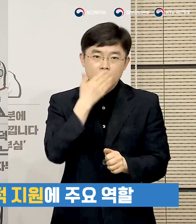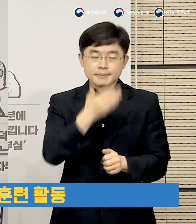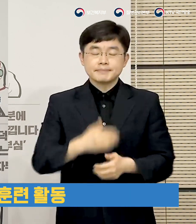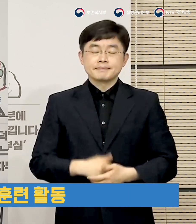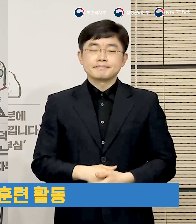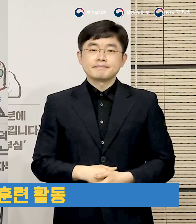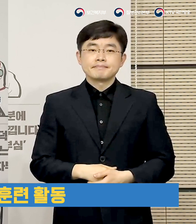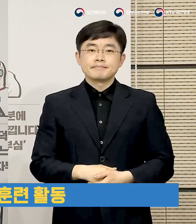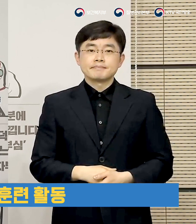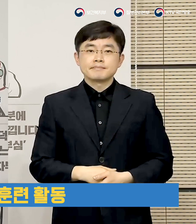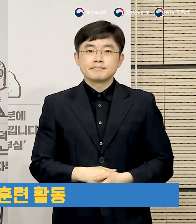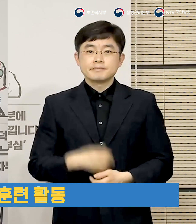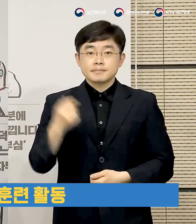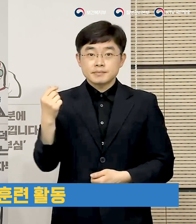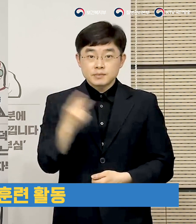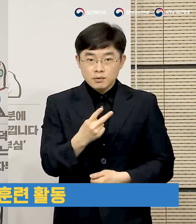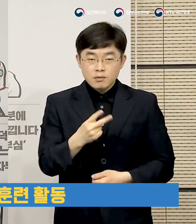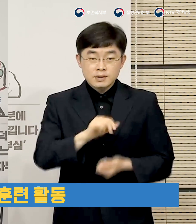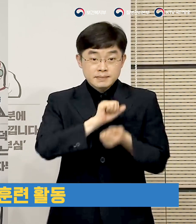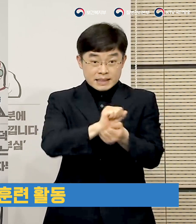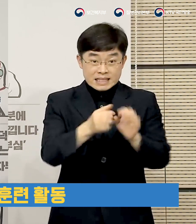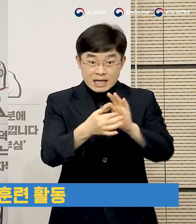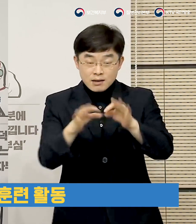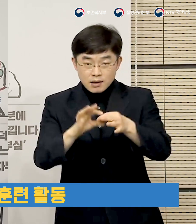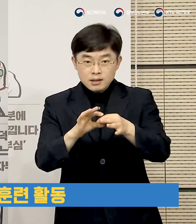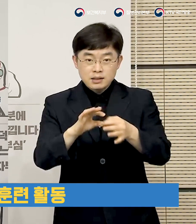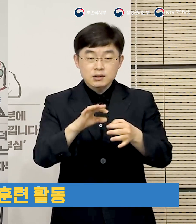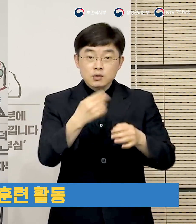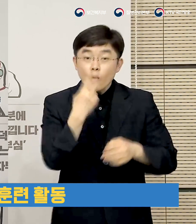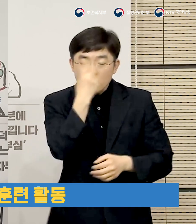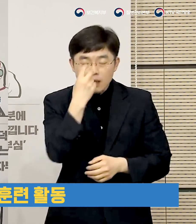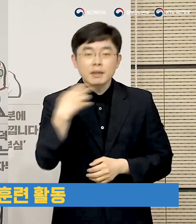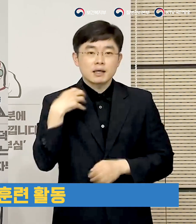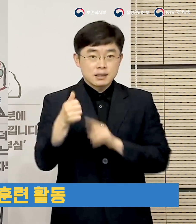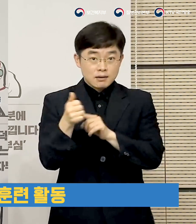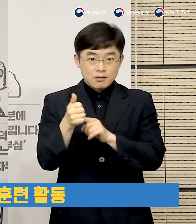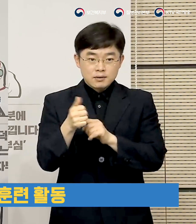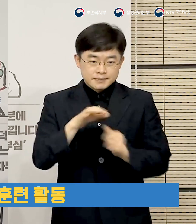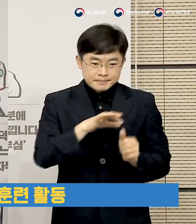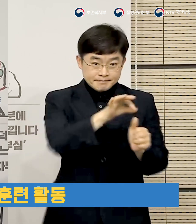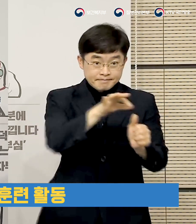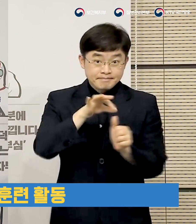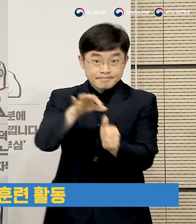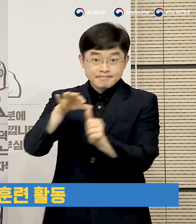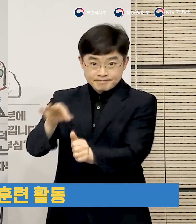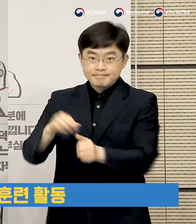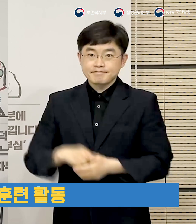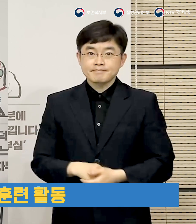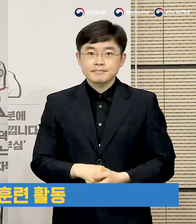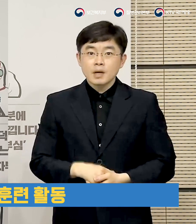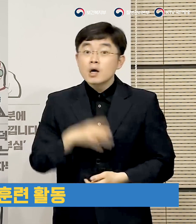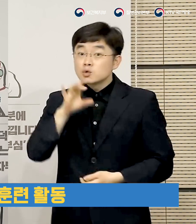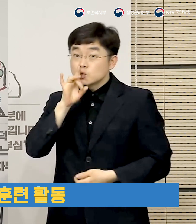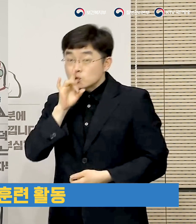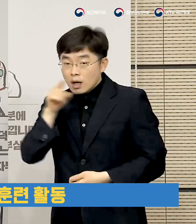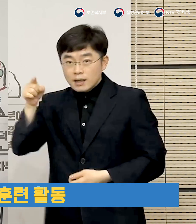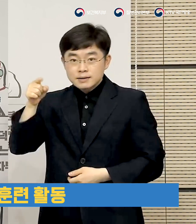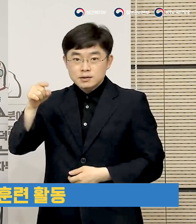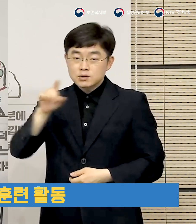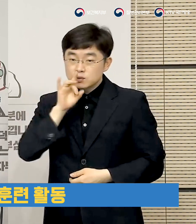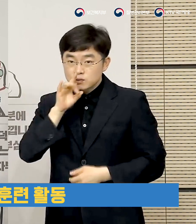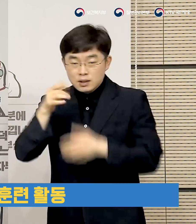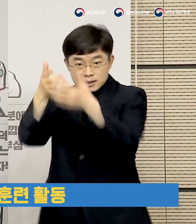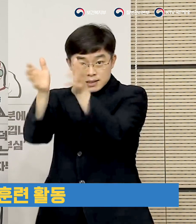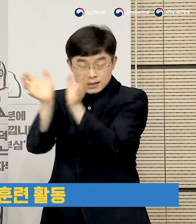같고요. 또한 역학조사관도 지역별로 권역별로 배치가 되어서 중앙의 역학조사관이 다